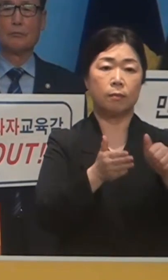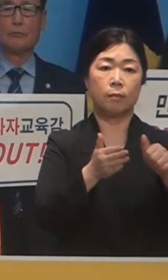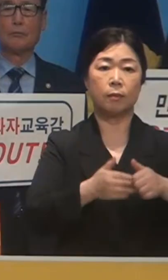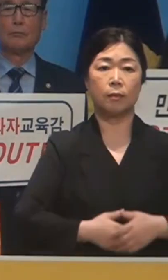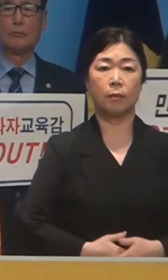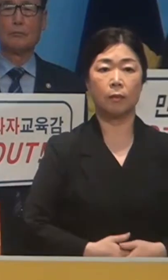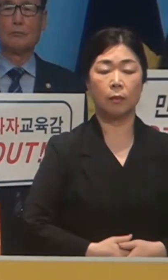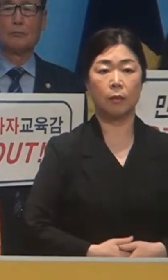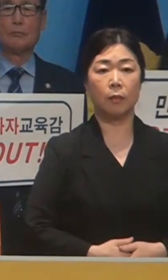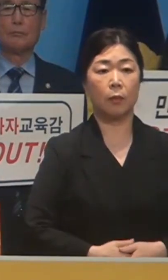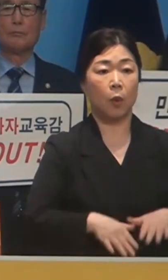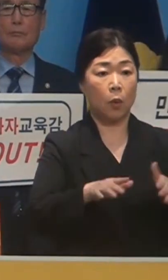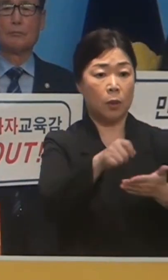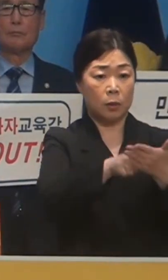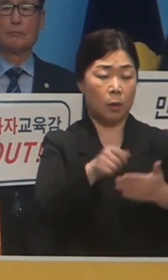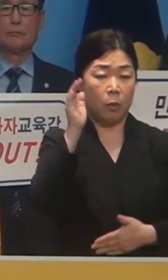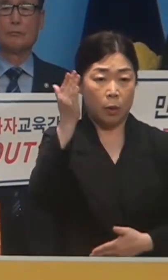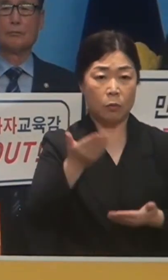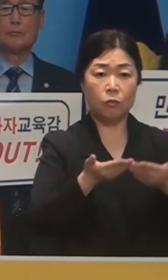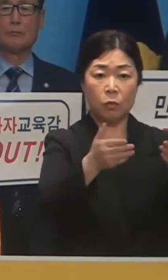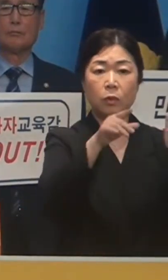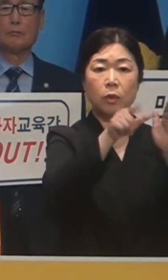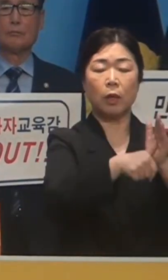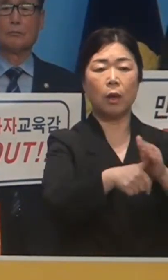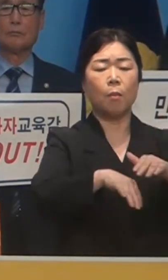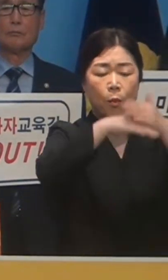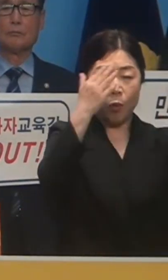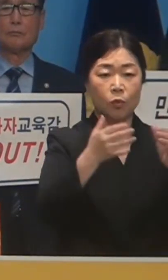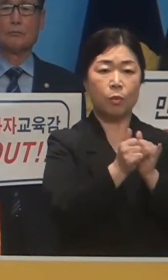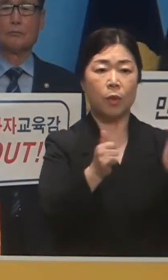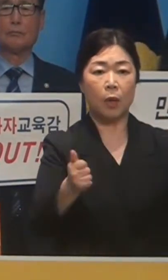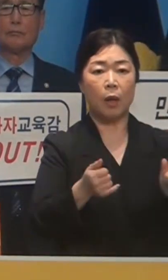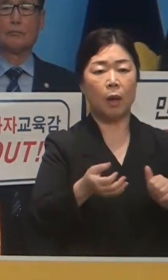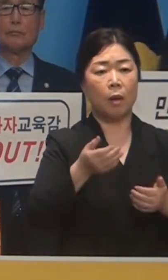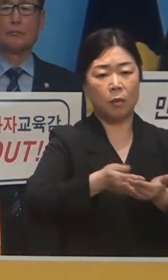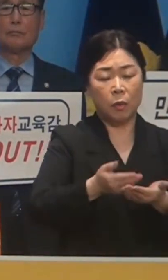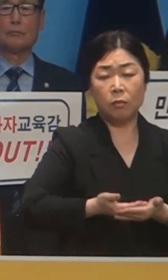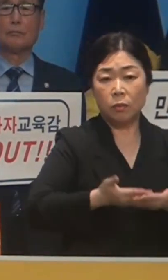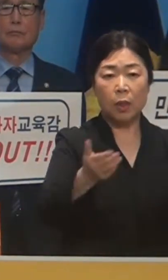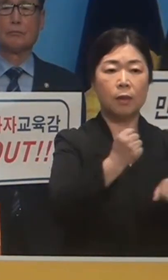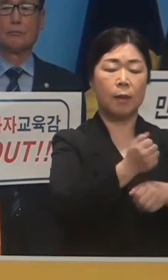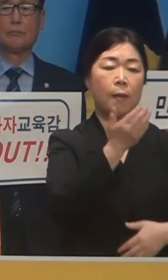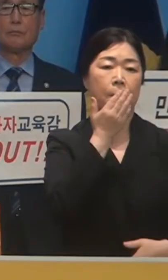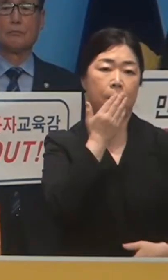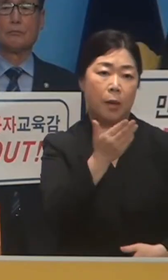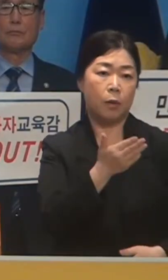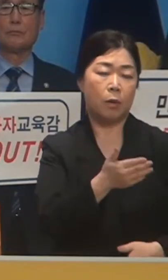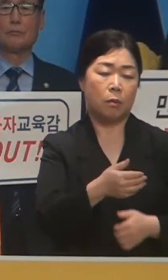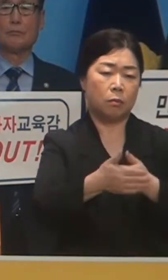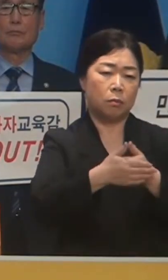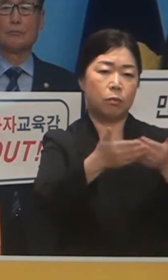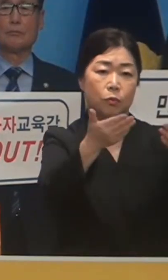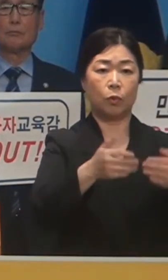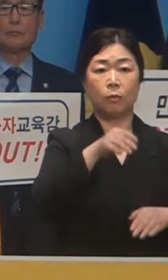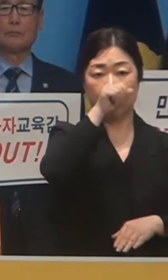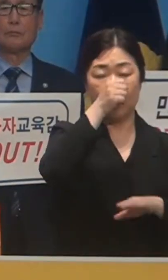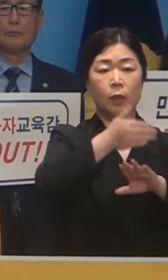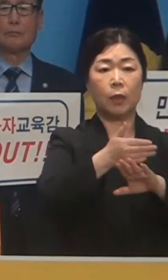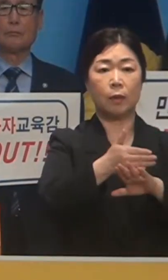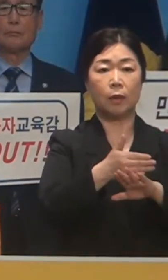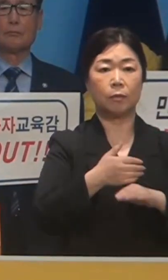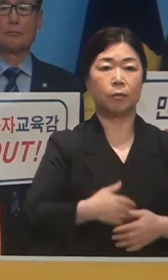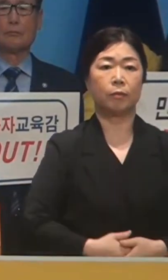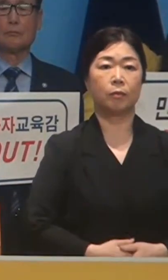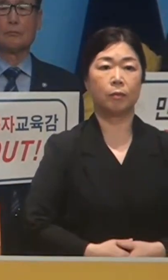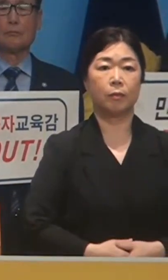말씀드립니다. 오늘 기자회견이 전 국민에게 알려질 수 있도록 만들어주시면 감사하겠습니다. 구호